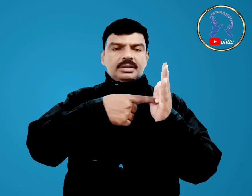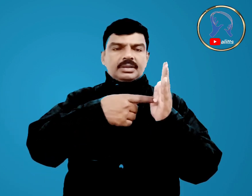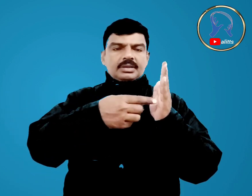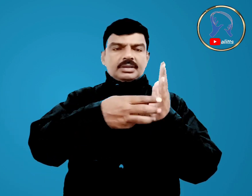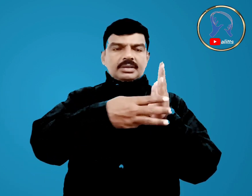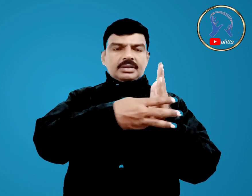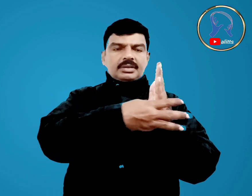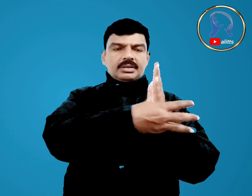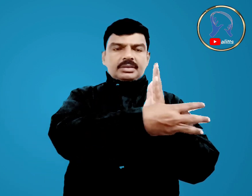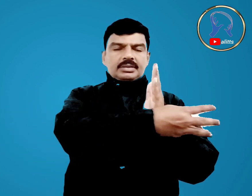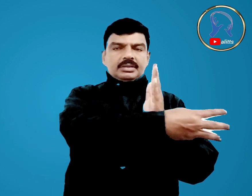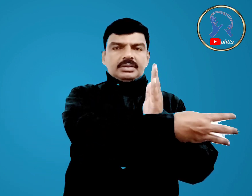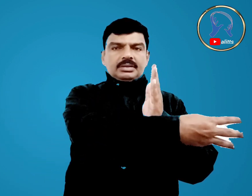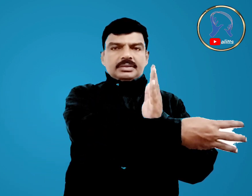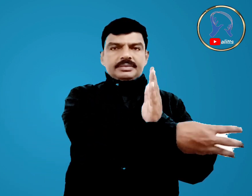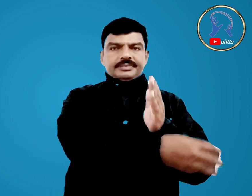एक तीन।